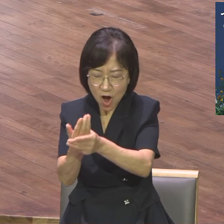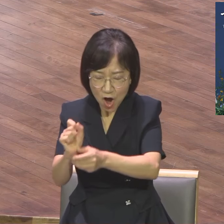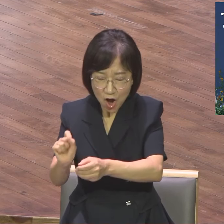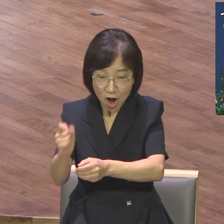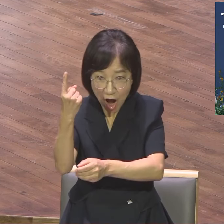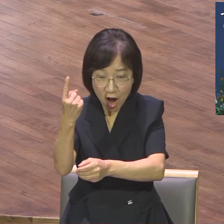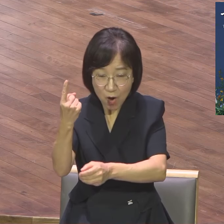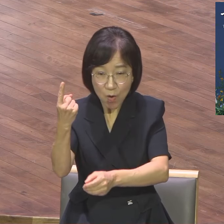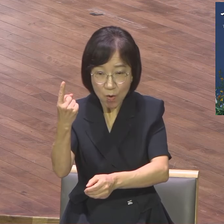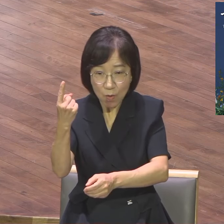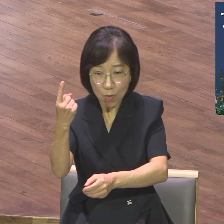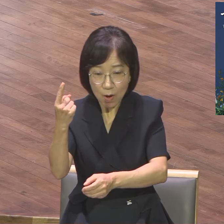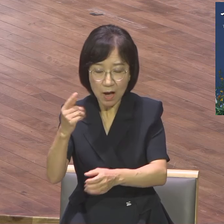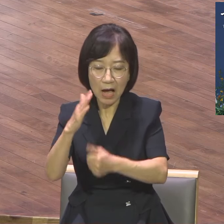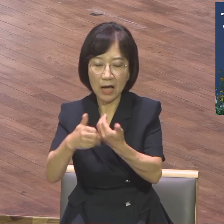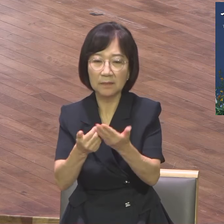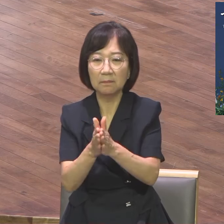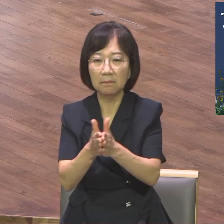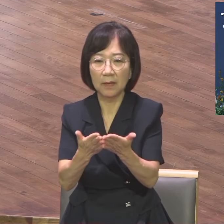성경에 대한 무지다 그랬어요.